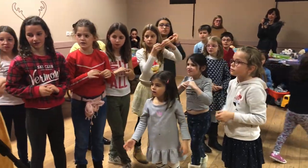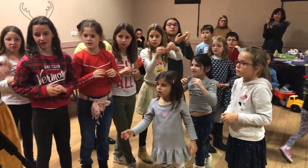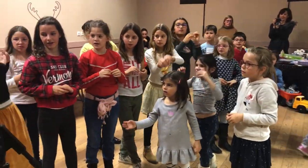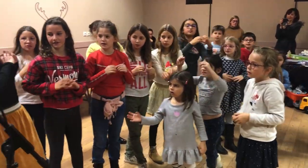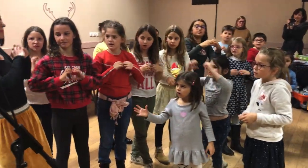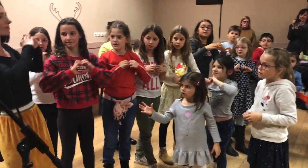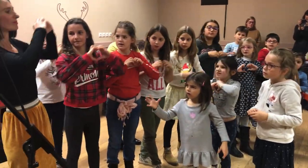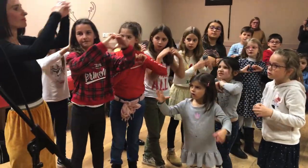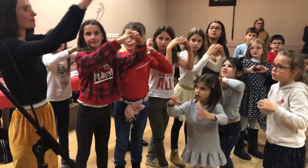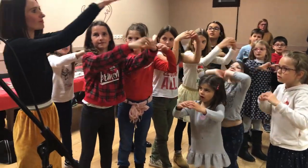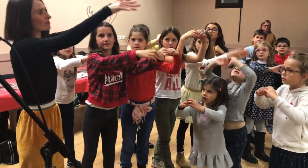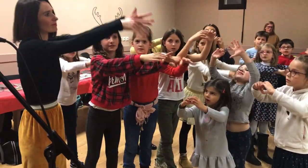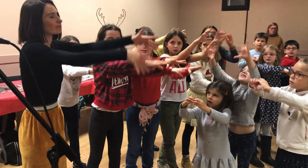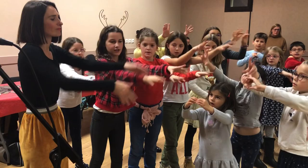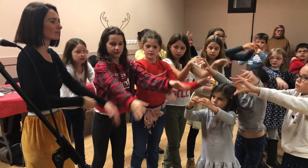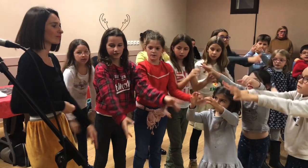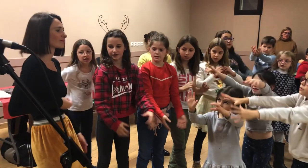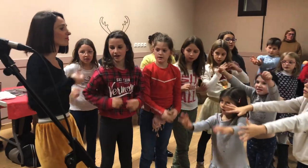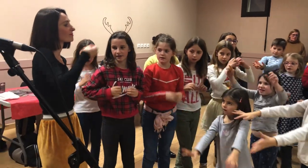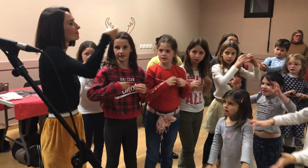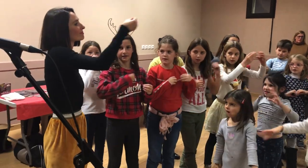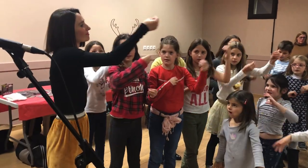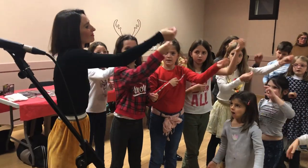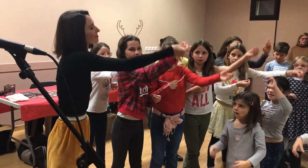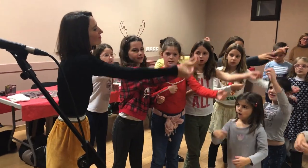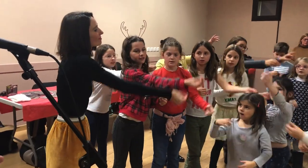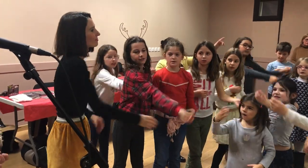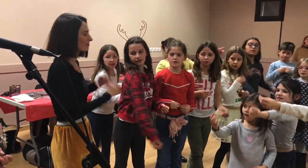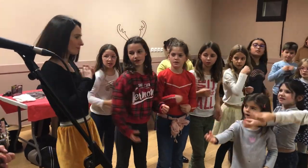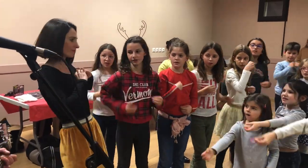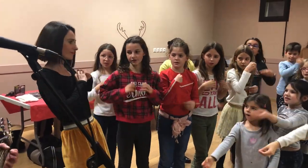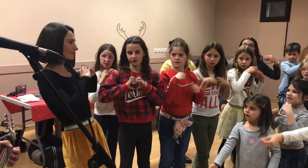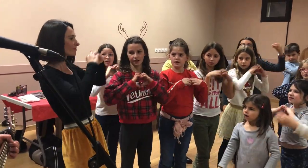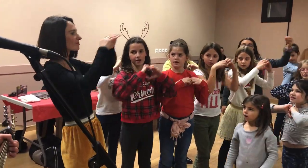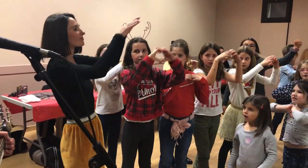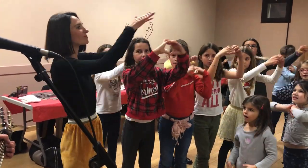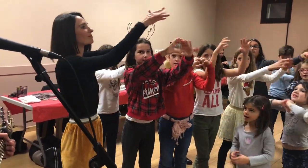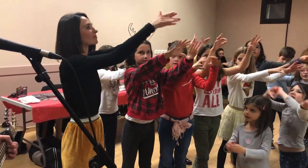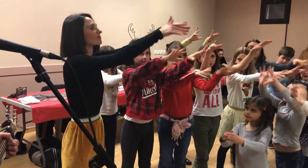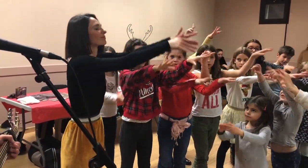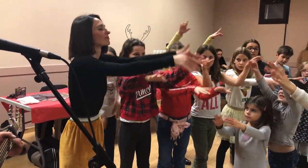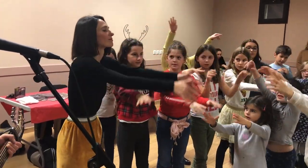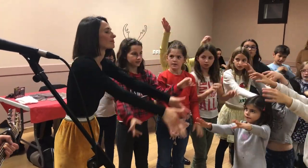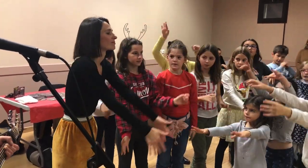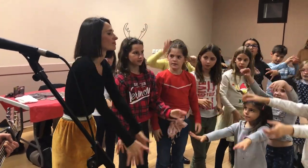dames 2 dames je tivo prix qui